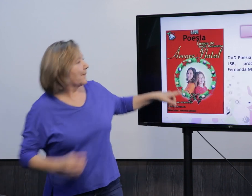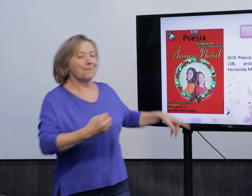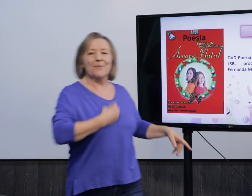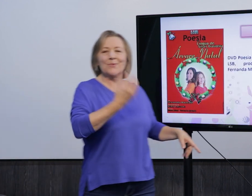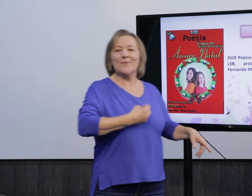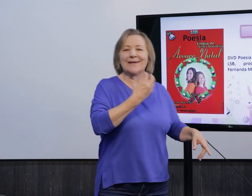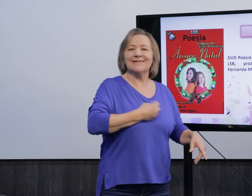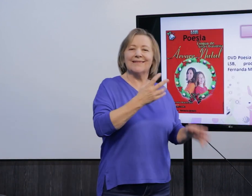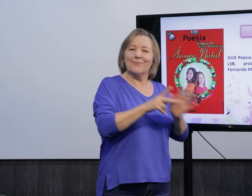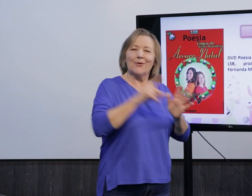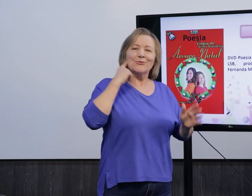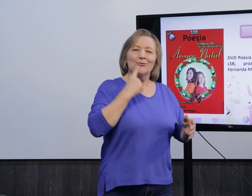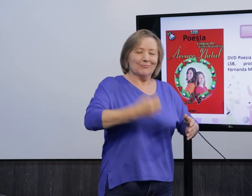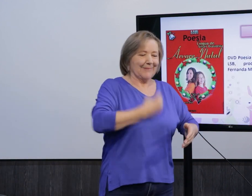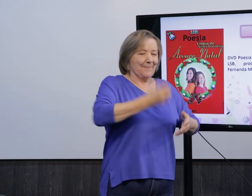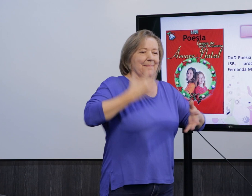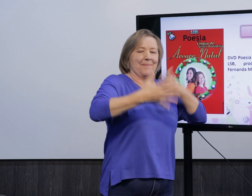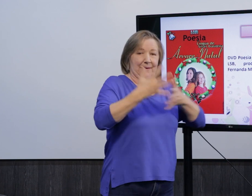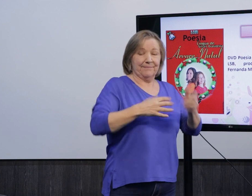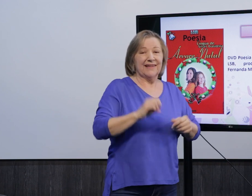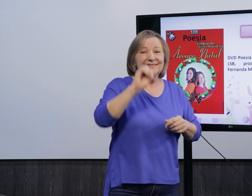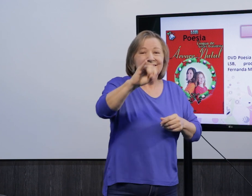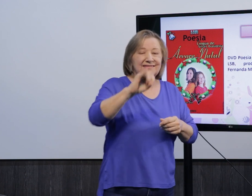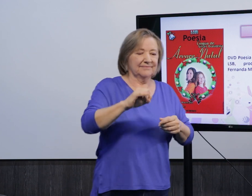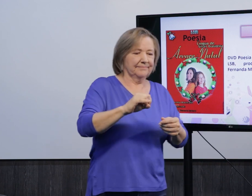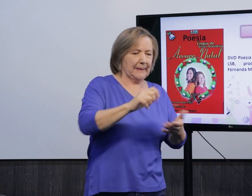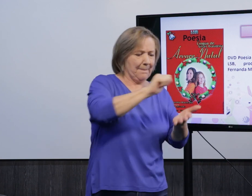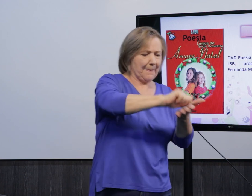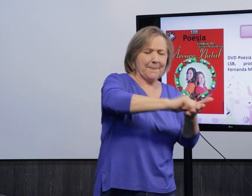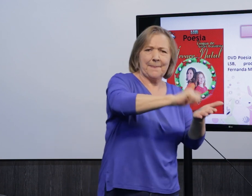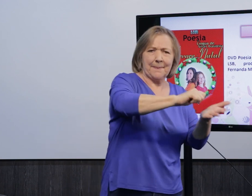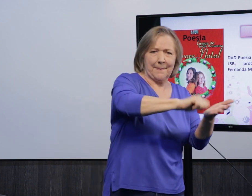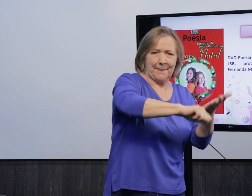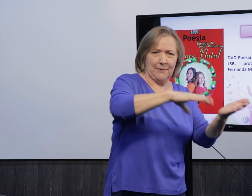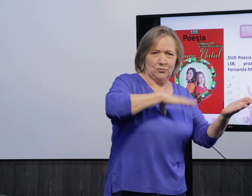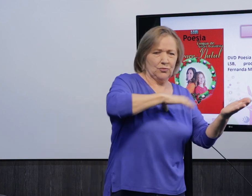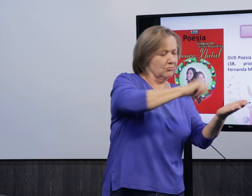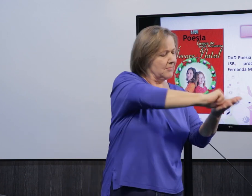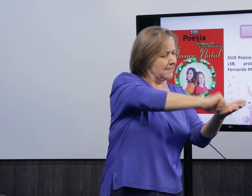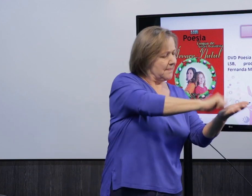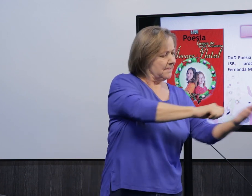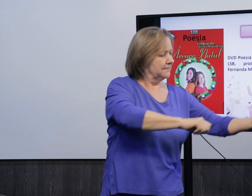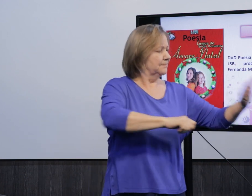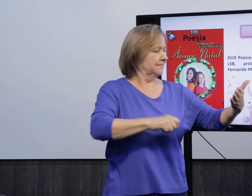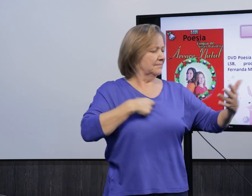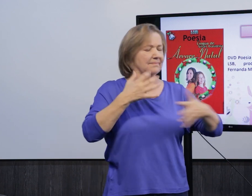existem também as poesias né aonde surdo produz daí ele escreve lá em português aí